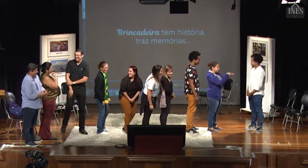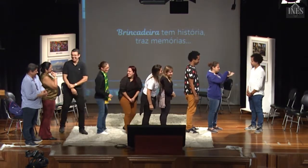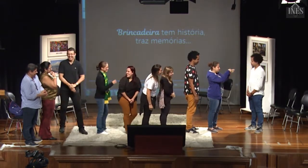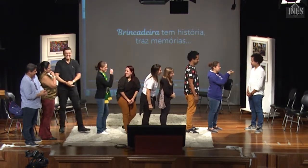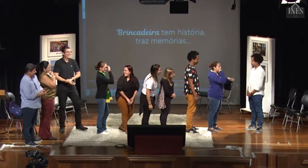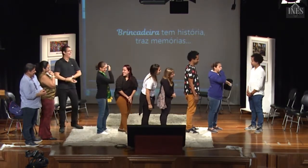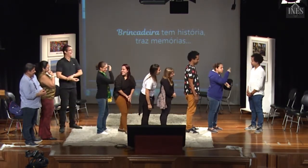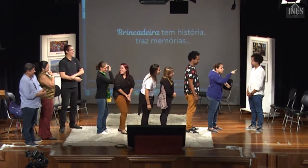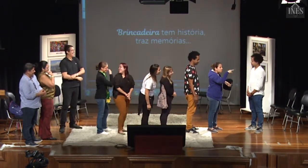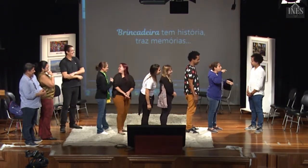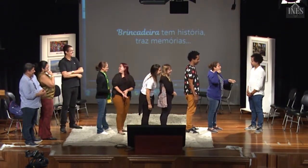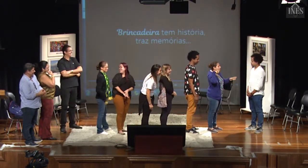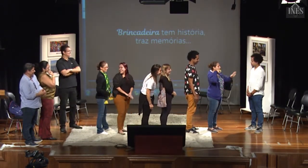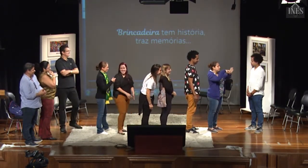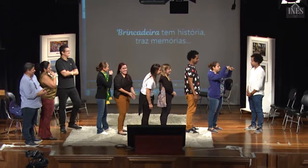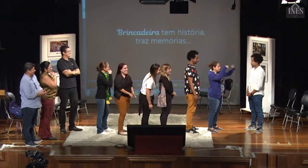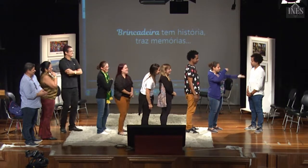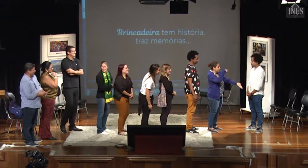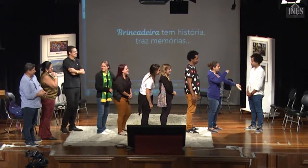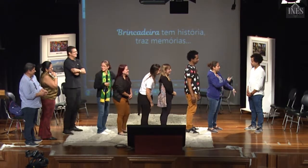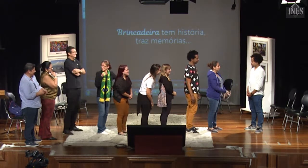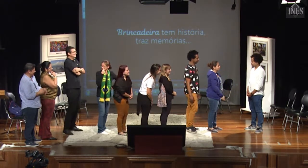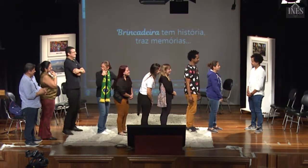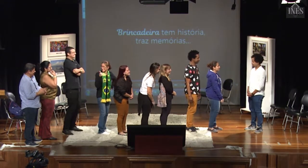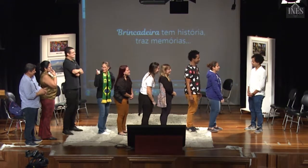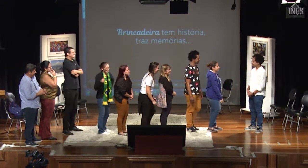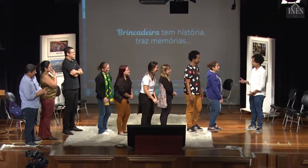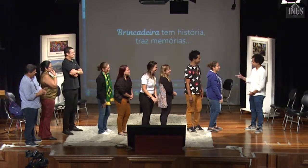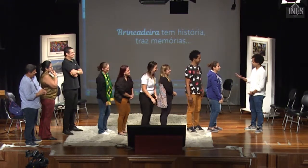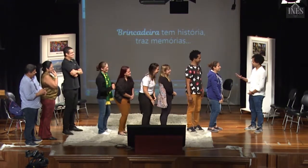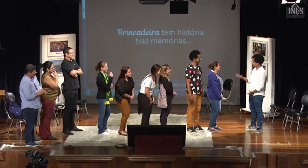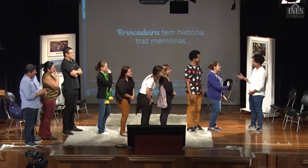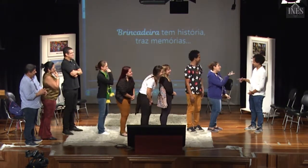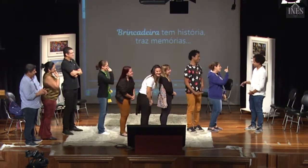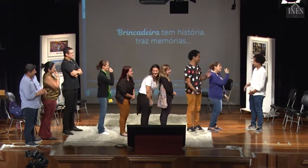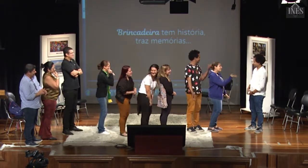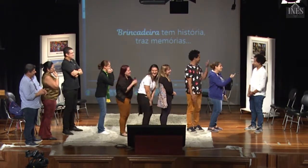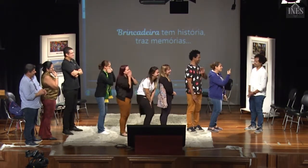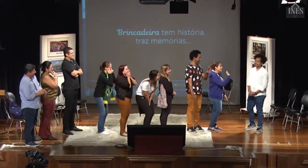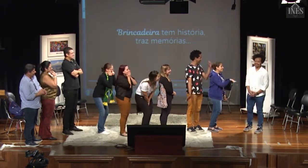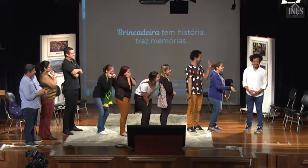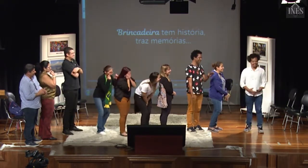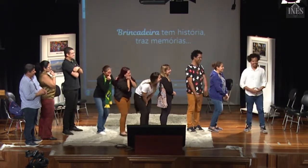cima da moto, aí ele viu uma pessoa, bateu e morreu. É só